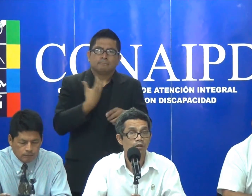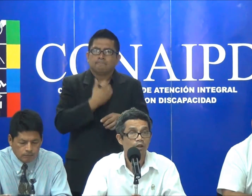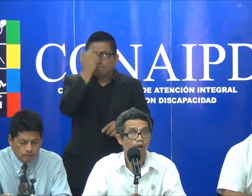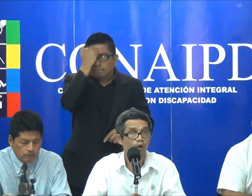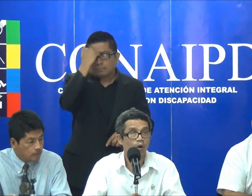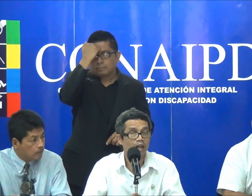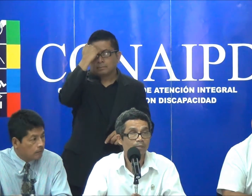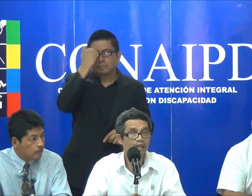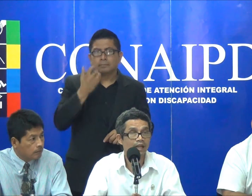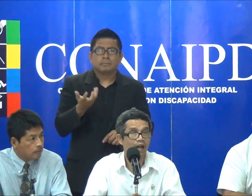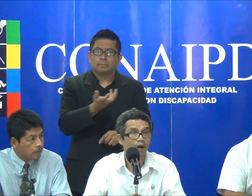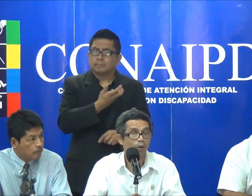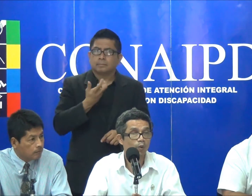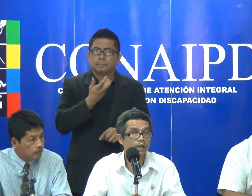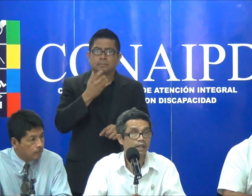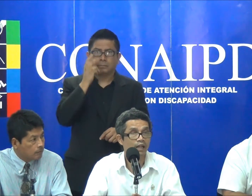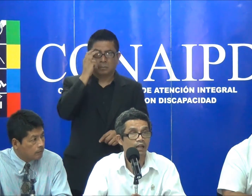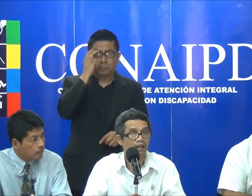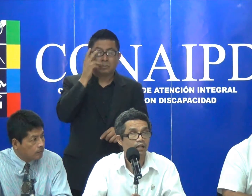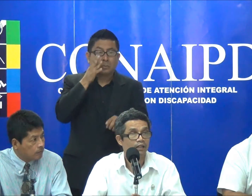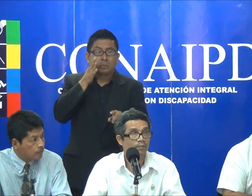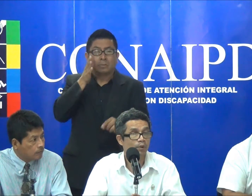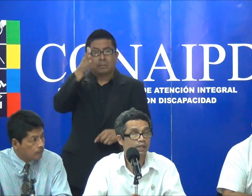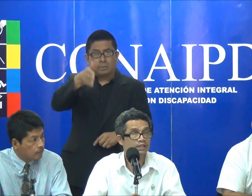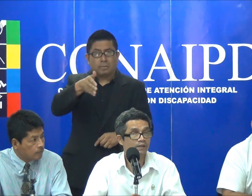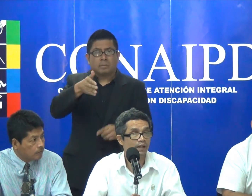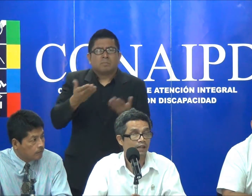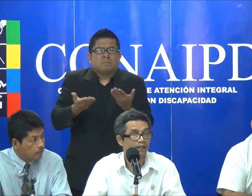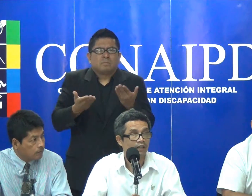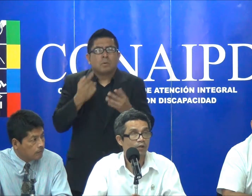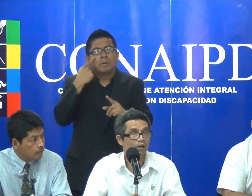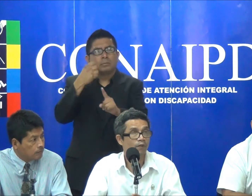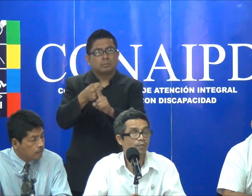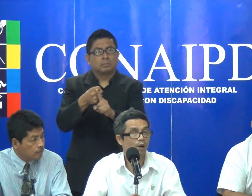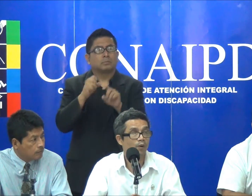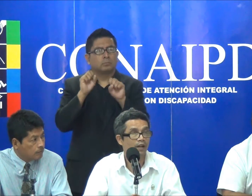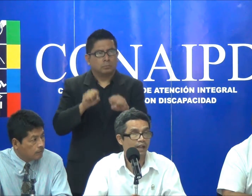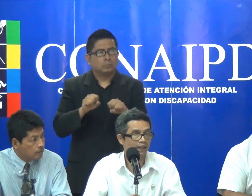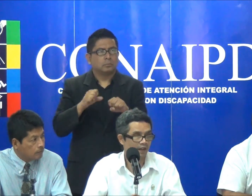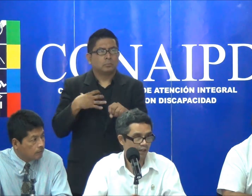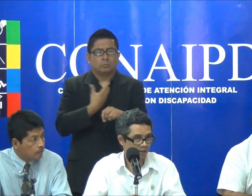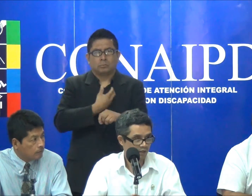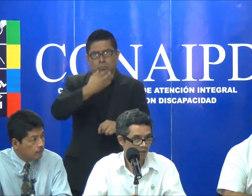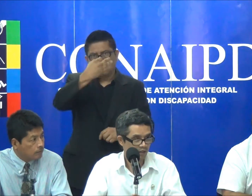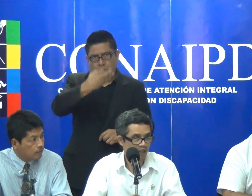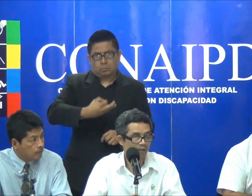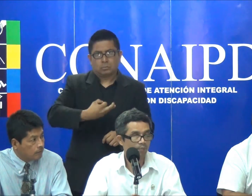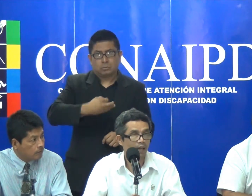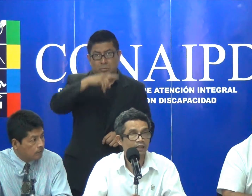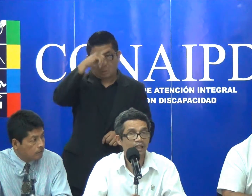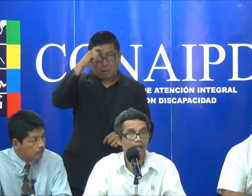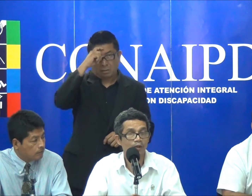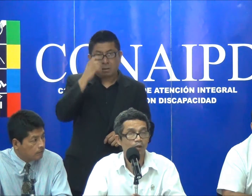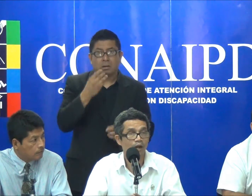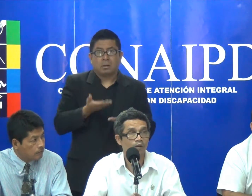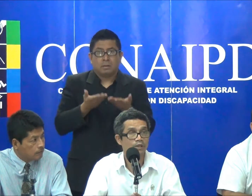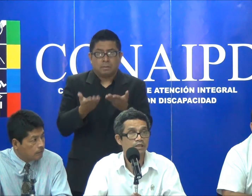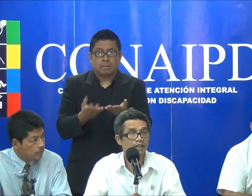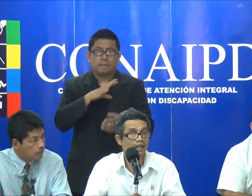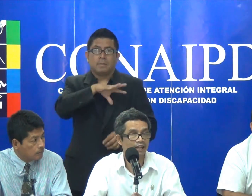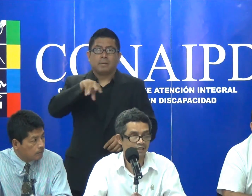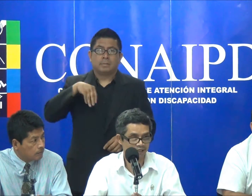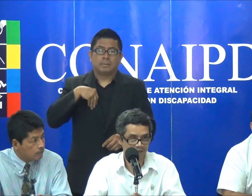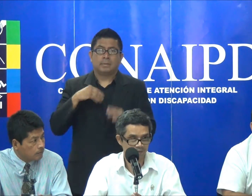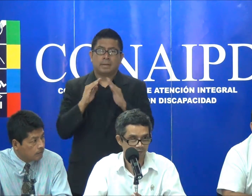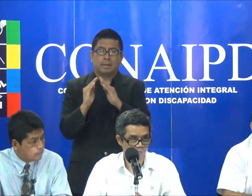formamos con la mira única de poder llevar de una forma honrada el pan diario a